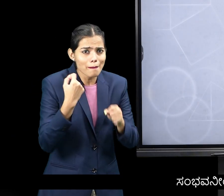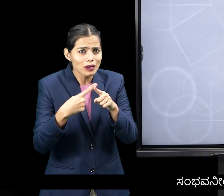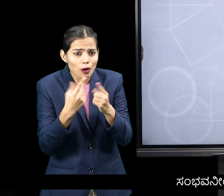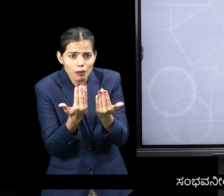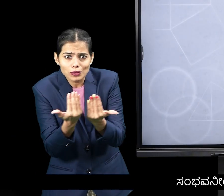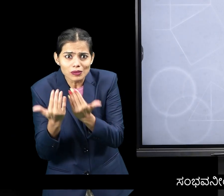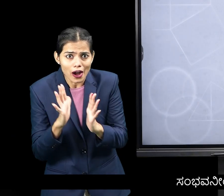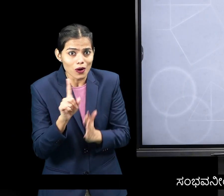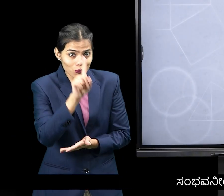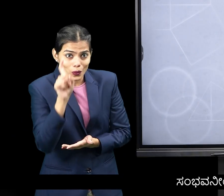ಸಂಭವನೀಯತೆ ಅಂದ್ರೆ ಏನು?